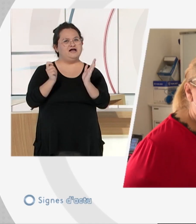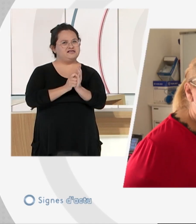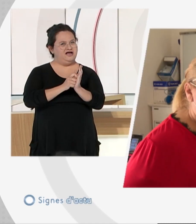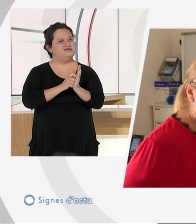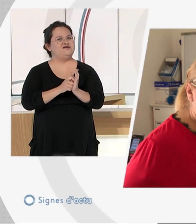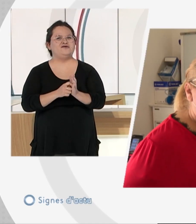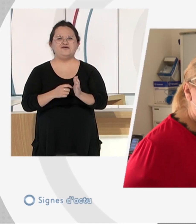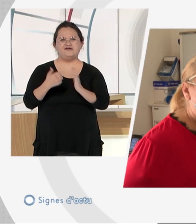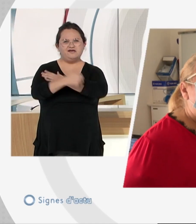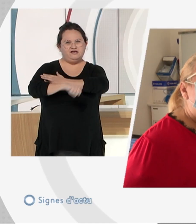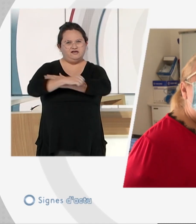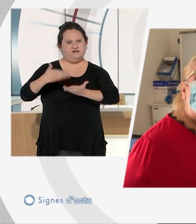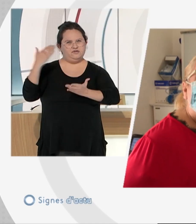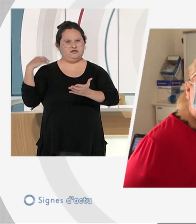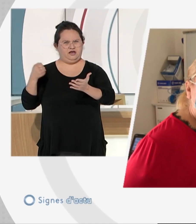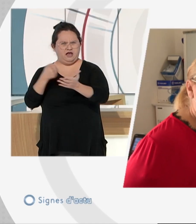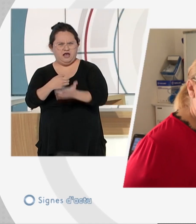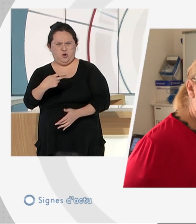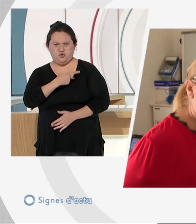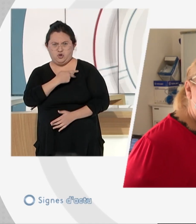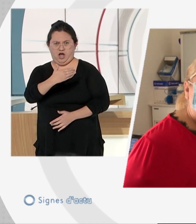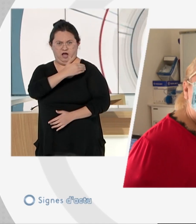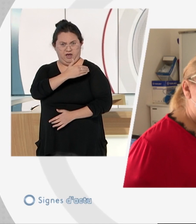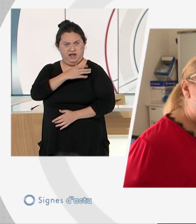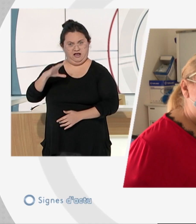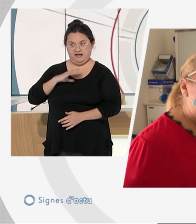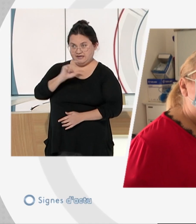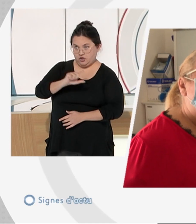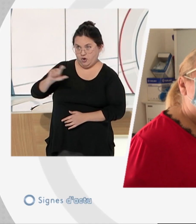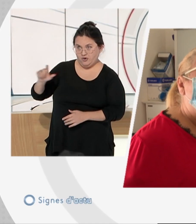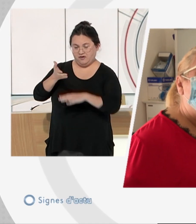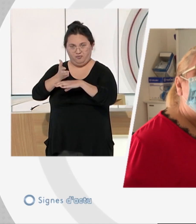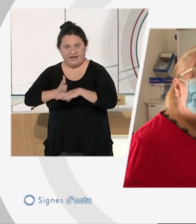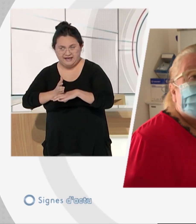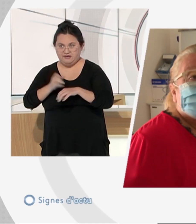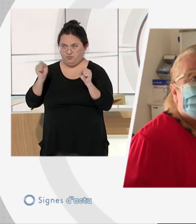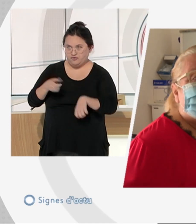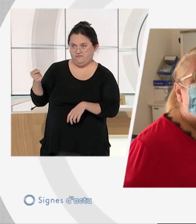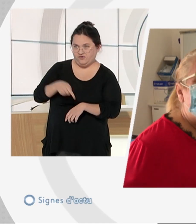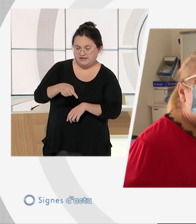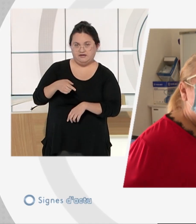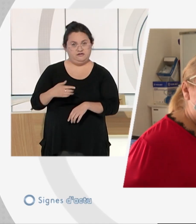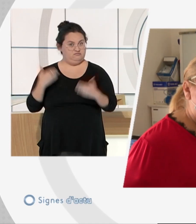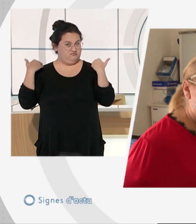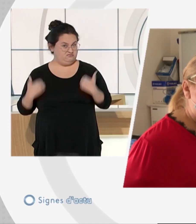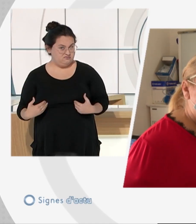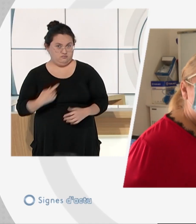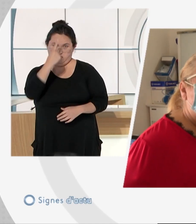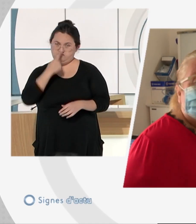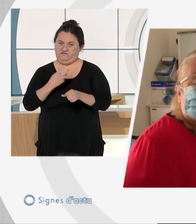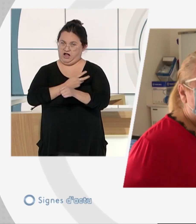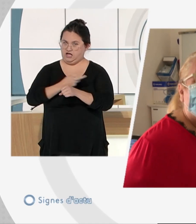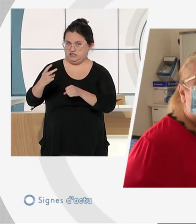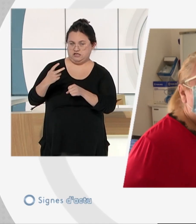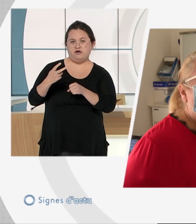Bouchant nous a appelés fin de semaine dernière en nous disant j'ai les doses, vous pouvez venir, comme je fais partie des personnes à risque,